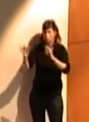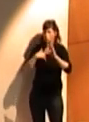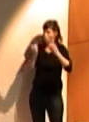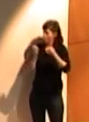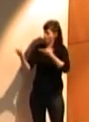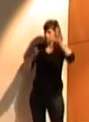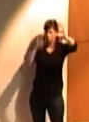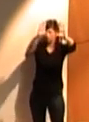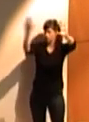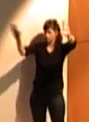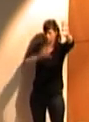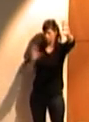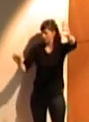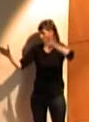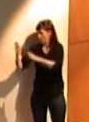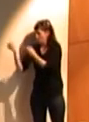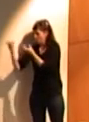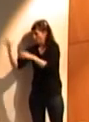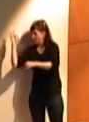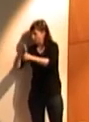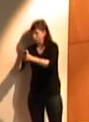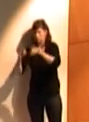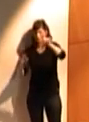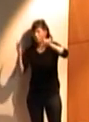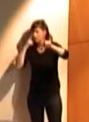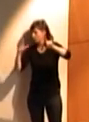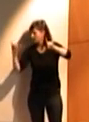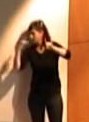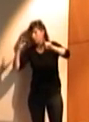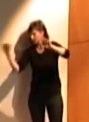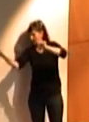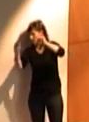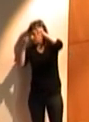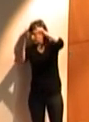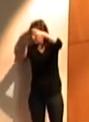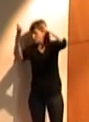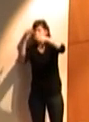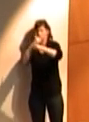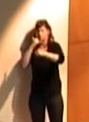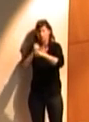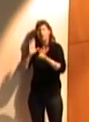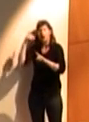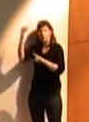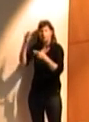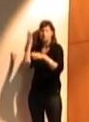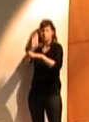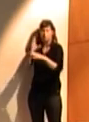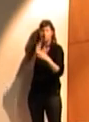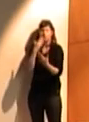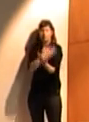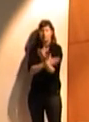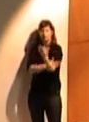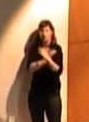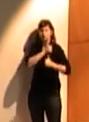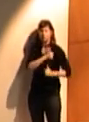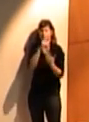de définir les points de convergence et de travailler sur le cahier des charges qu'on vous présentera après.